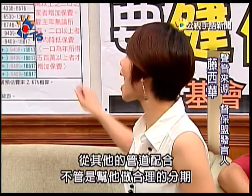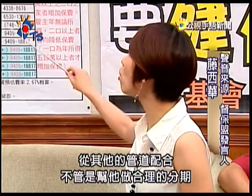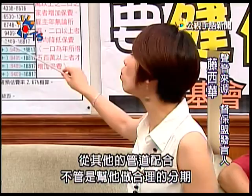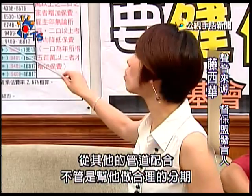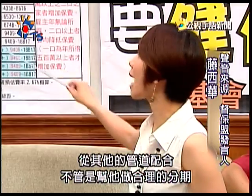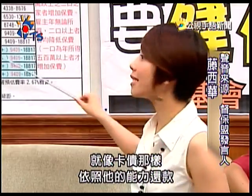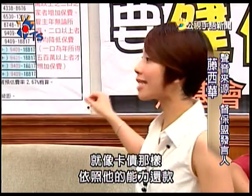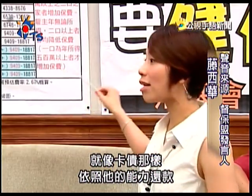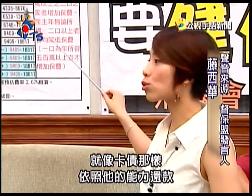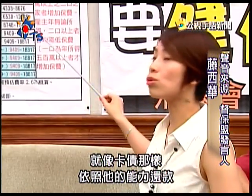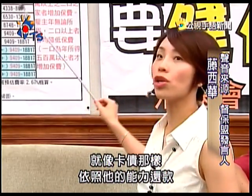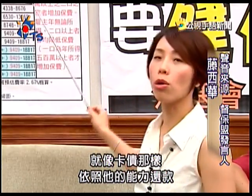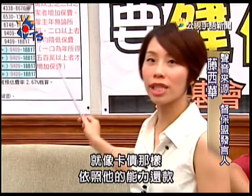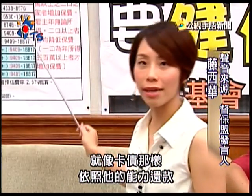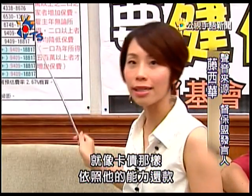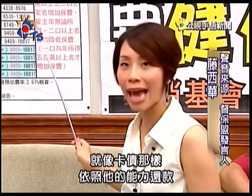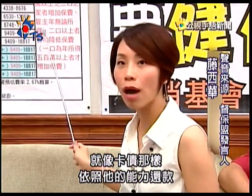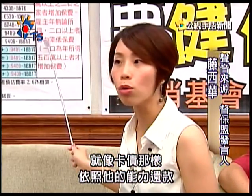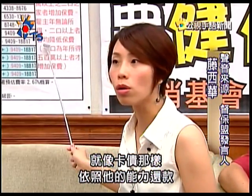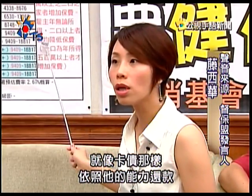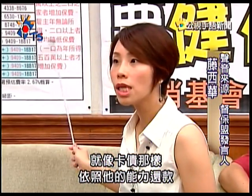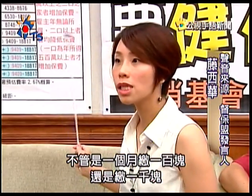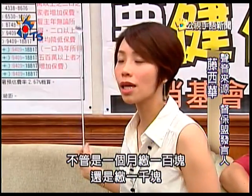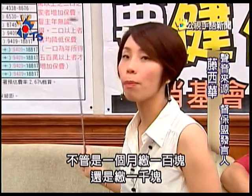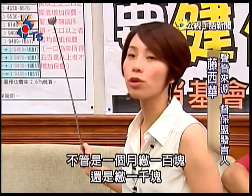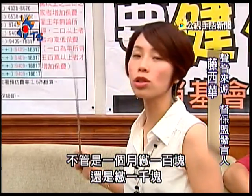就像卡债这样，依照他的能力还款，不管一个月缴100块